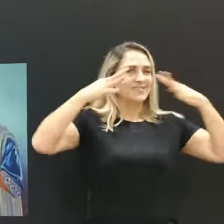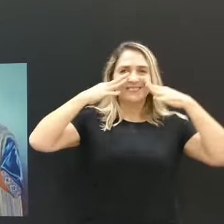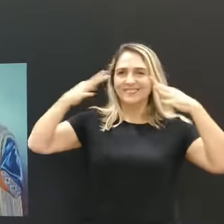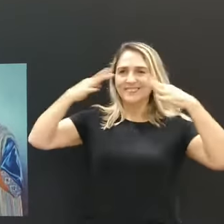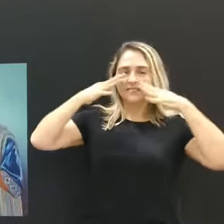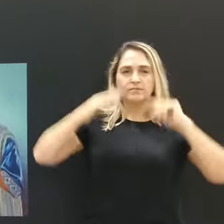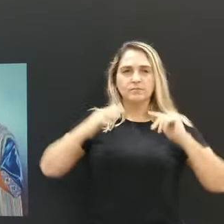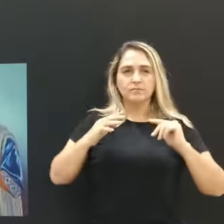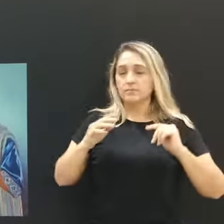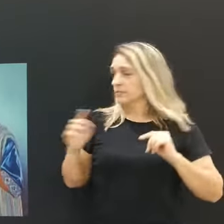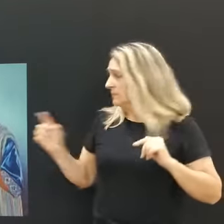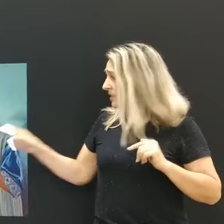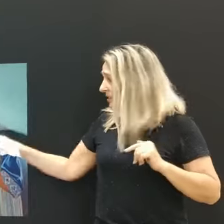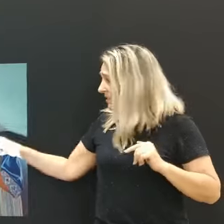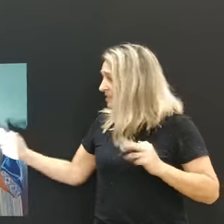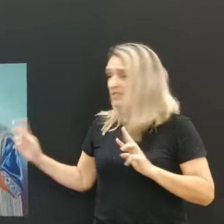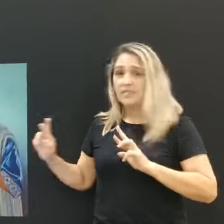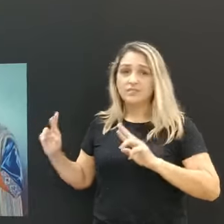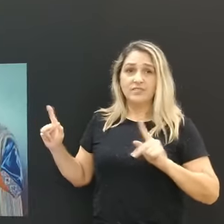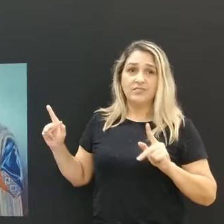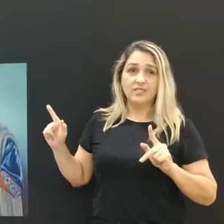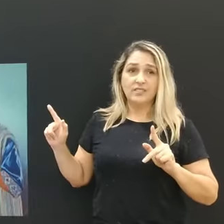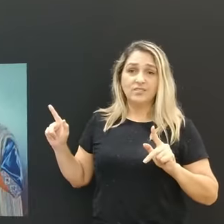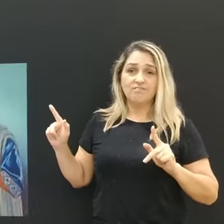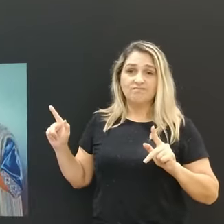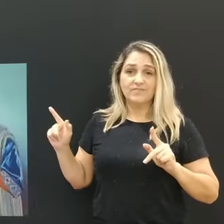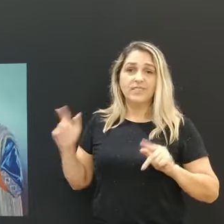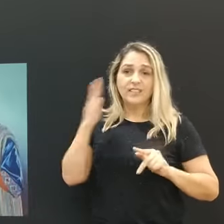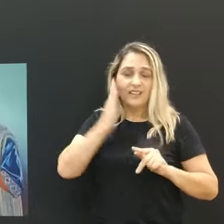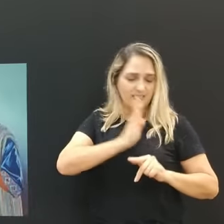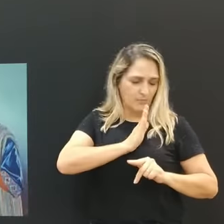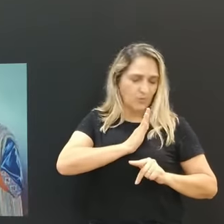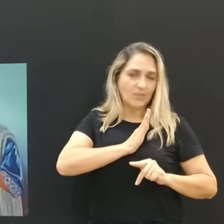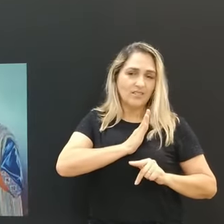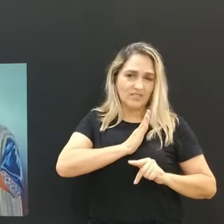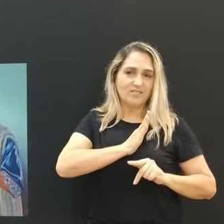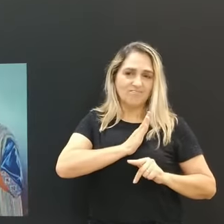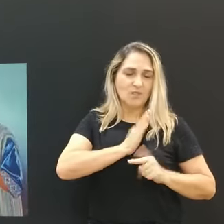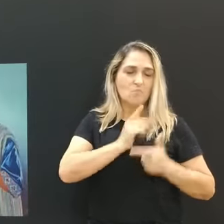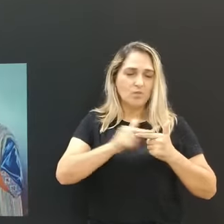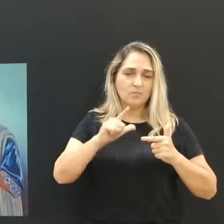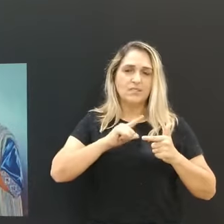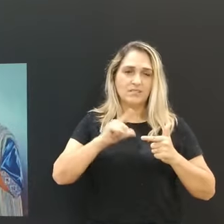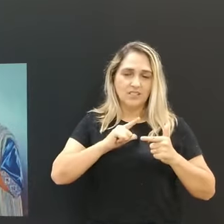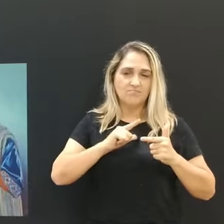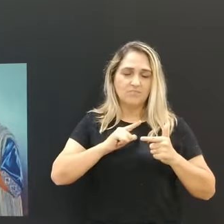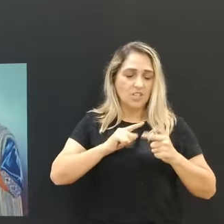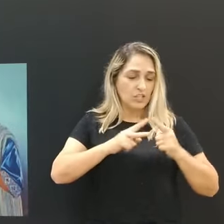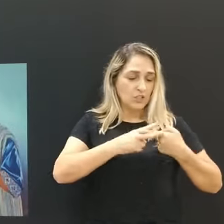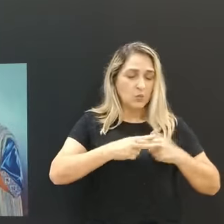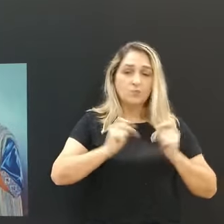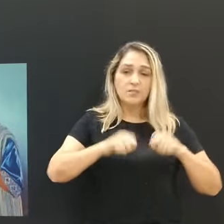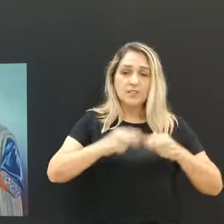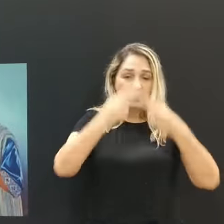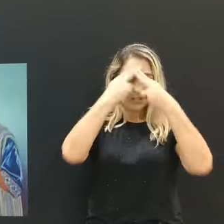Ele está sempre desejando ser visto, ser percebido pelas pessoas. Mas o publicano tem um